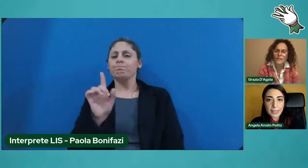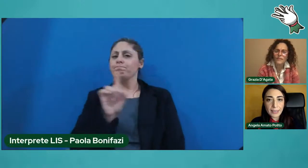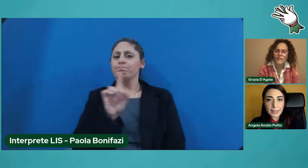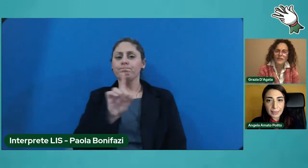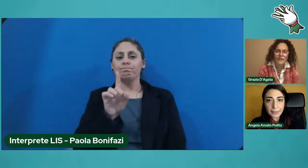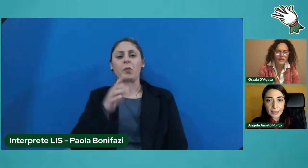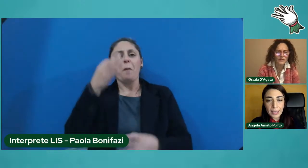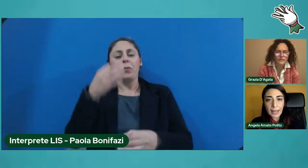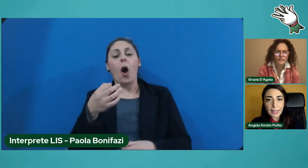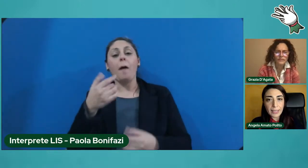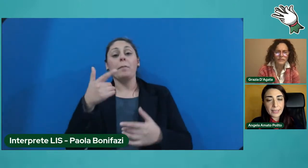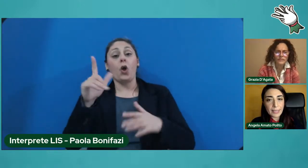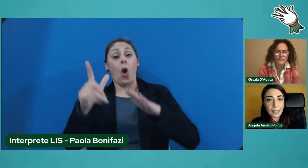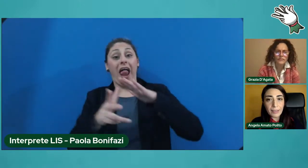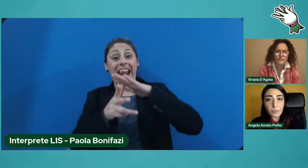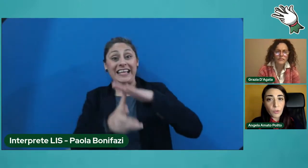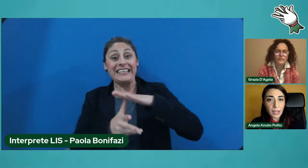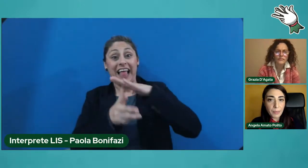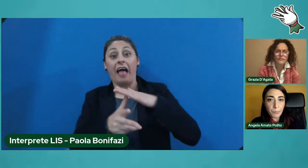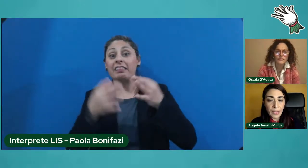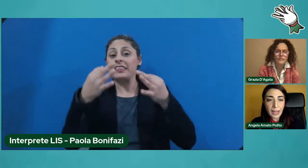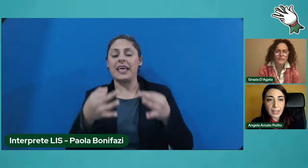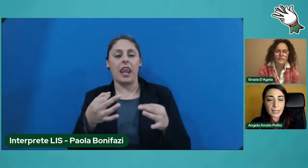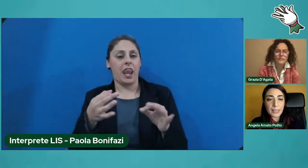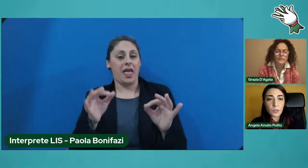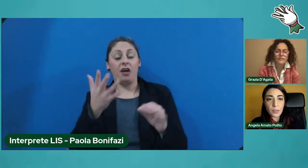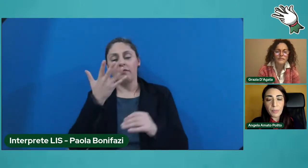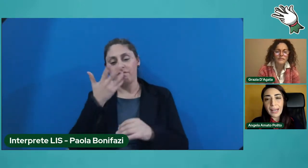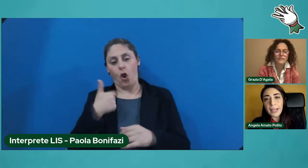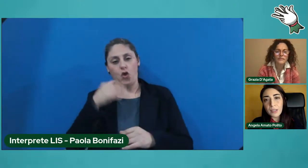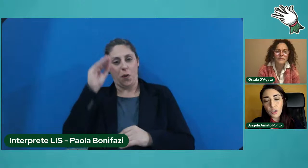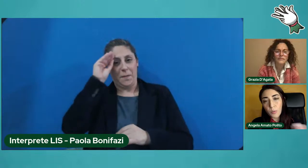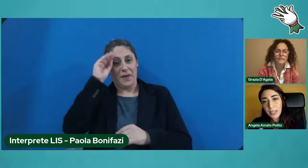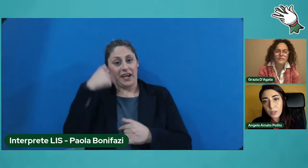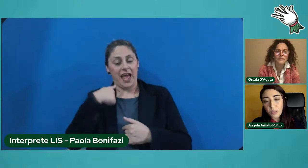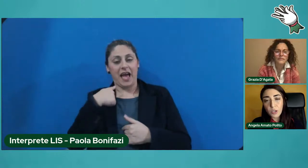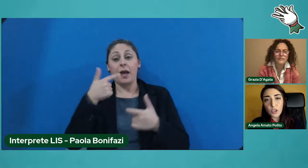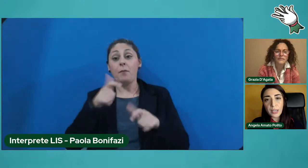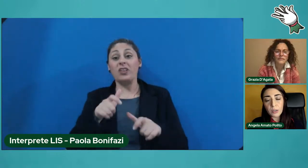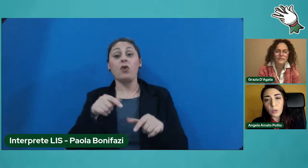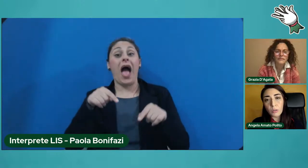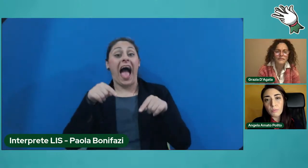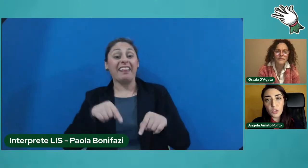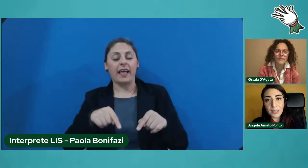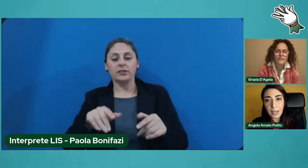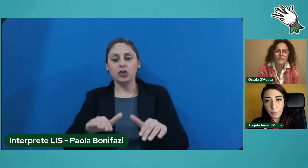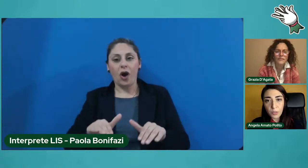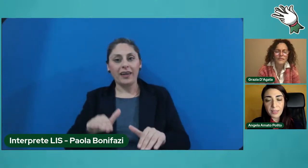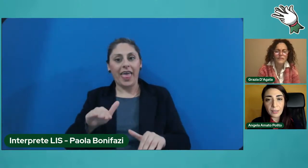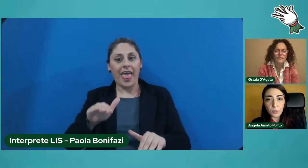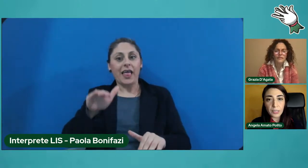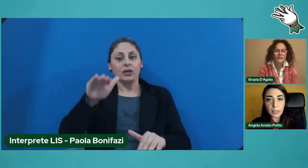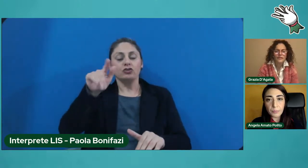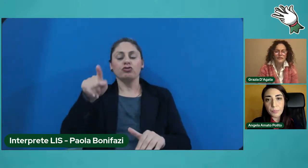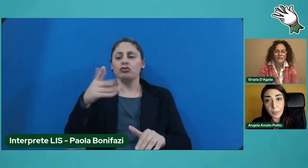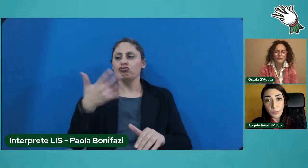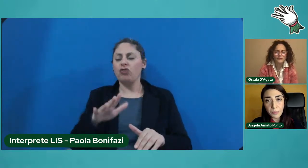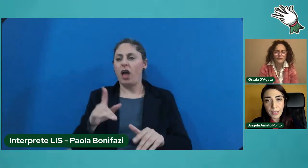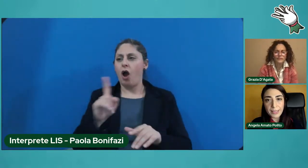LIS tattile, anche se vorrei imparare, nel senso che magari, diciamo, adesso crescendo ci sta mostrando che potrebbe